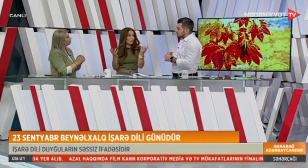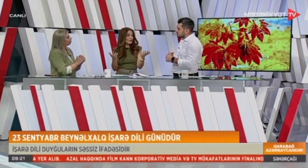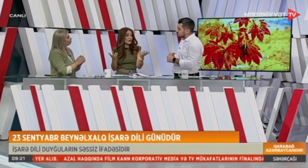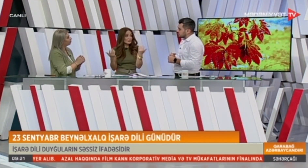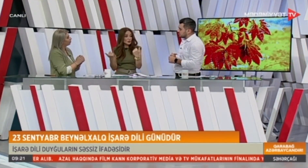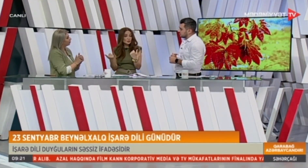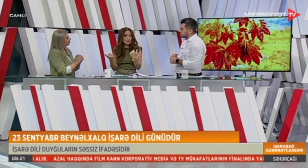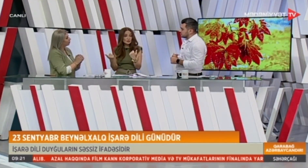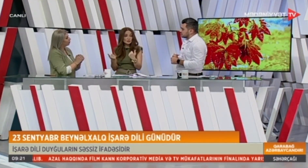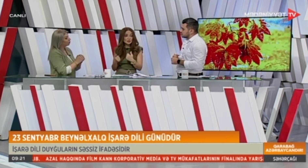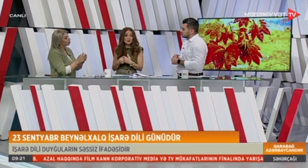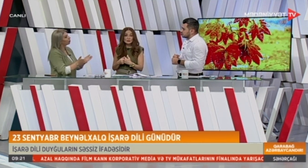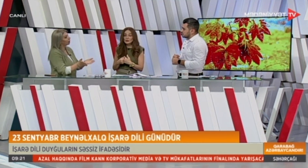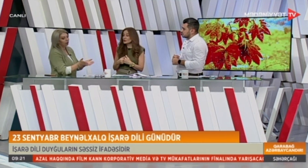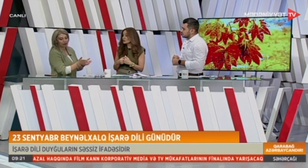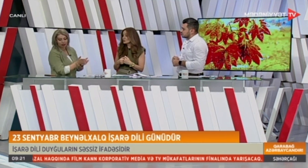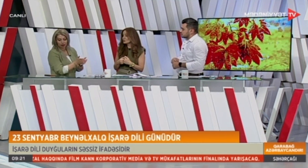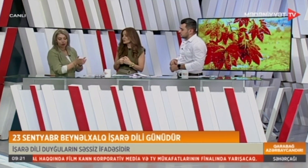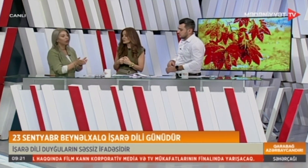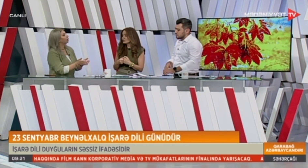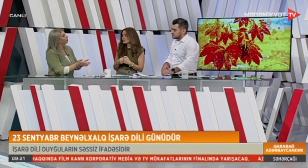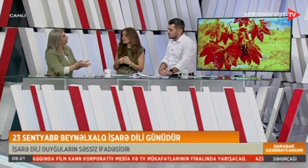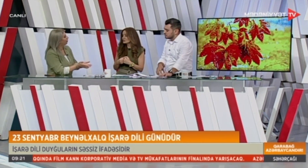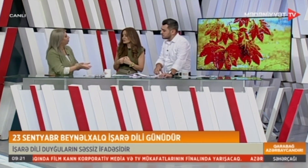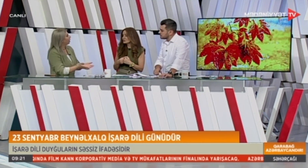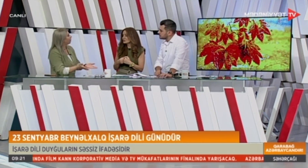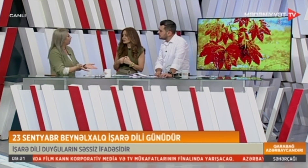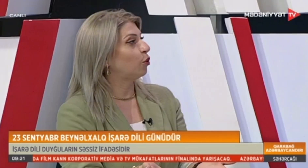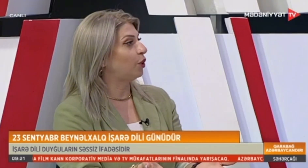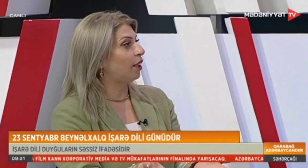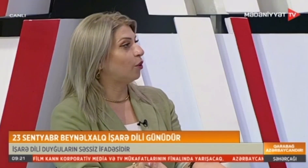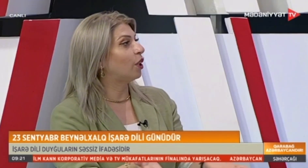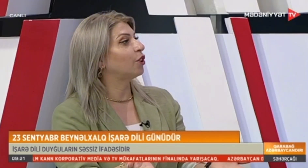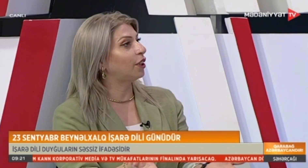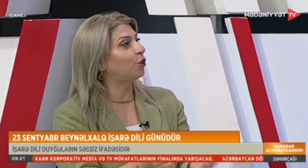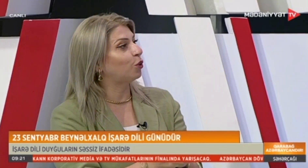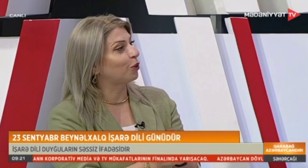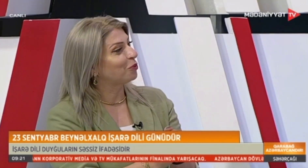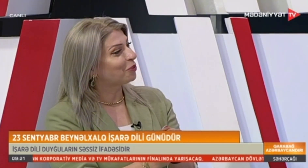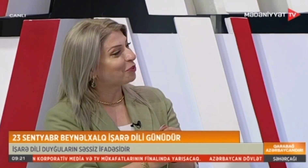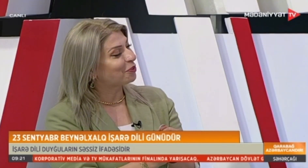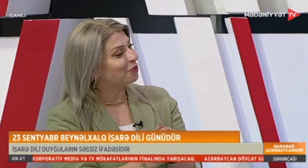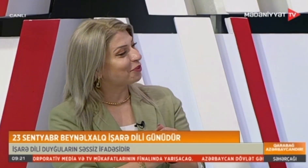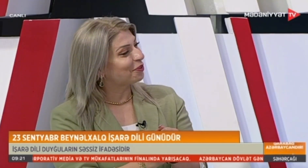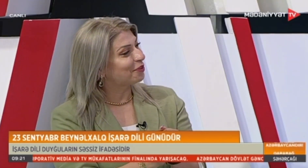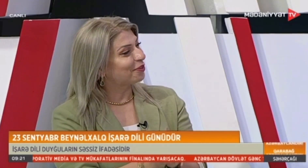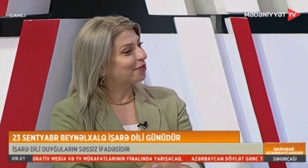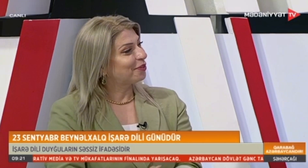var, həm də sözlərin özlərinin. Xüsusi adlar var ki, onlar belə deyim də hərflə göstərilir. Heç onu da bilmirəm, bir gün iki